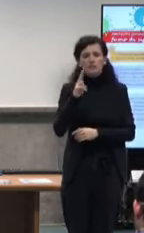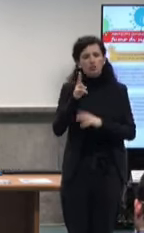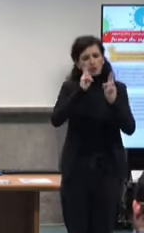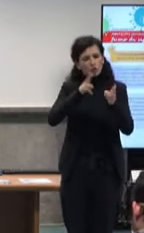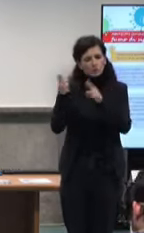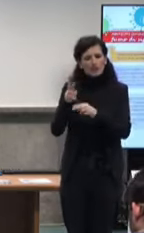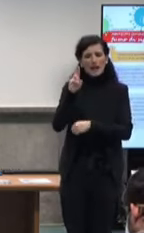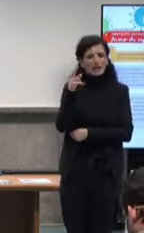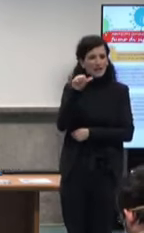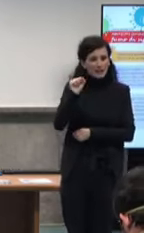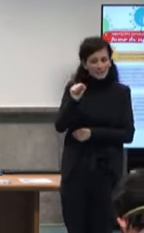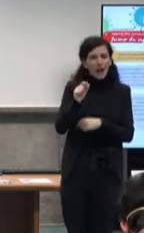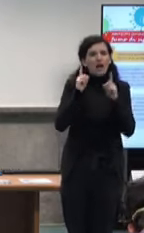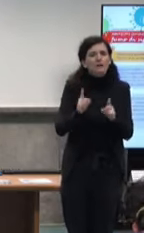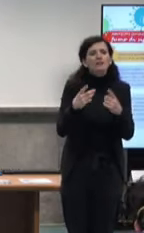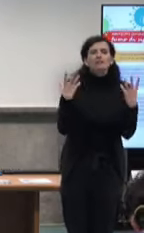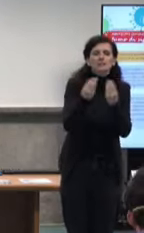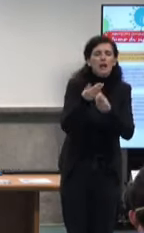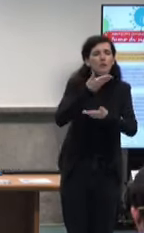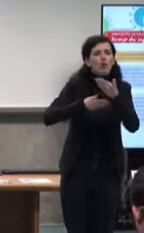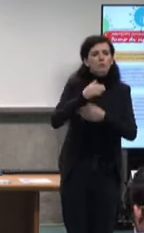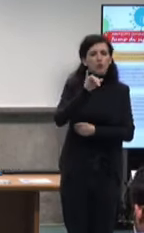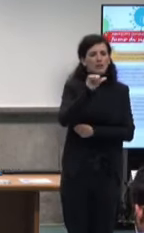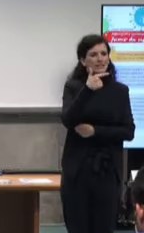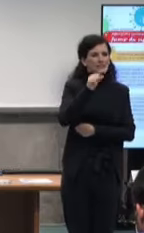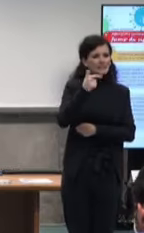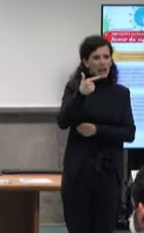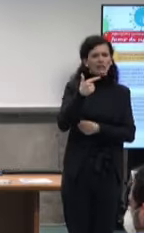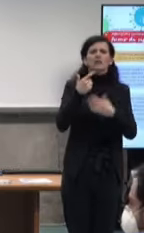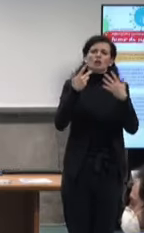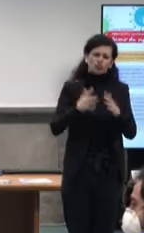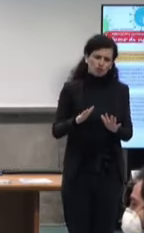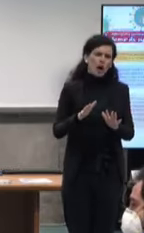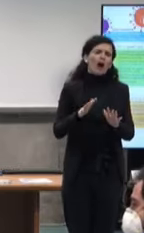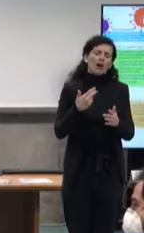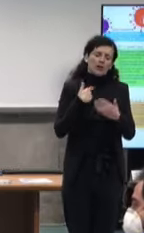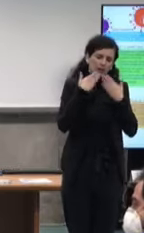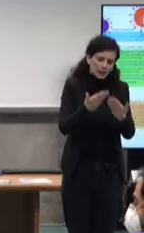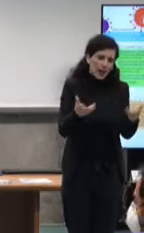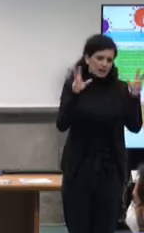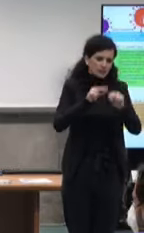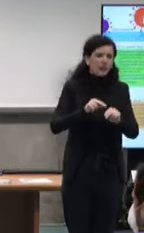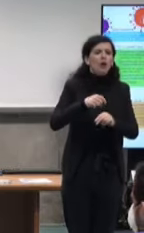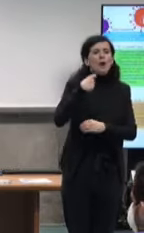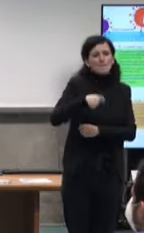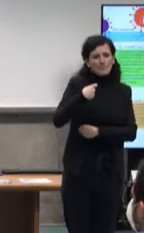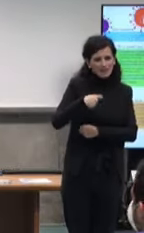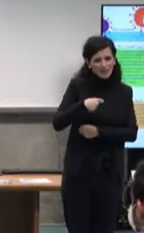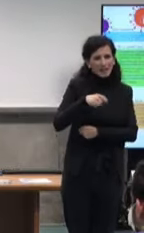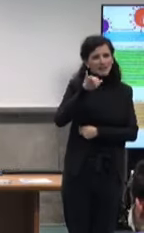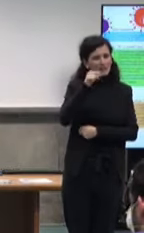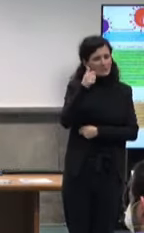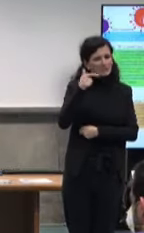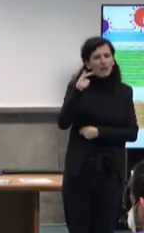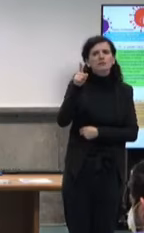istat dei certificati di morte siamo già attivi con l'istat che grazie anche rinnovo e grazia mento al presidente blangiardo per